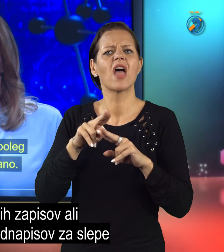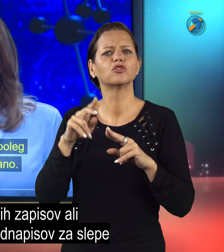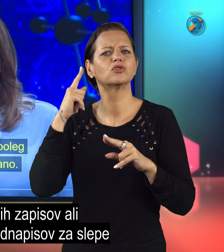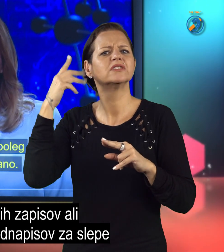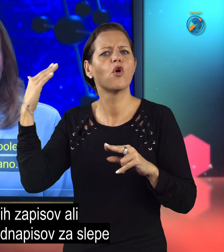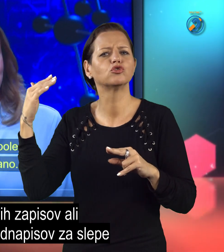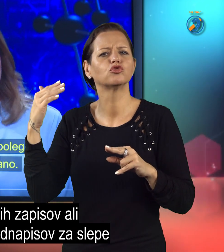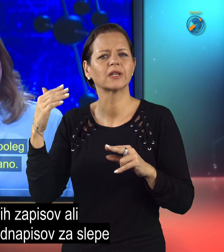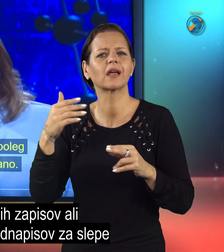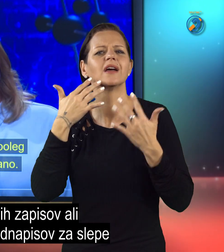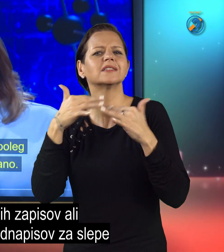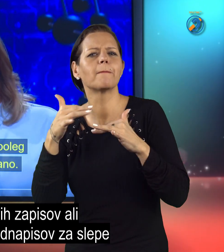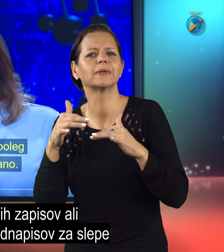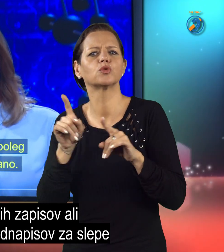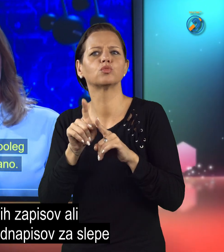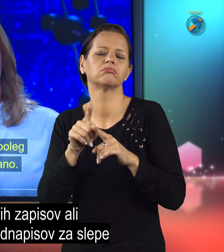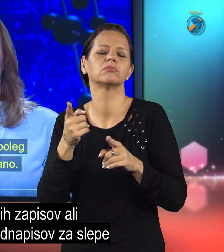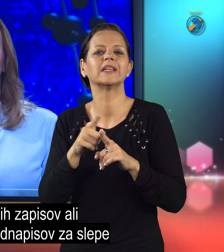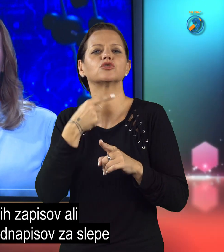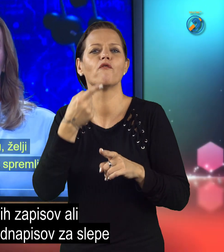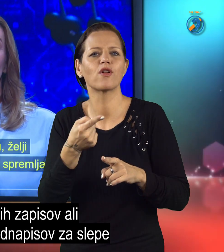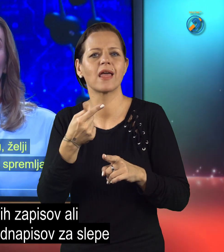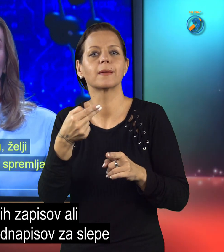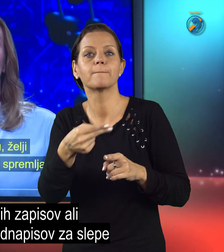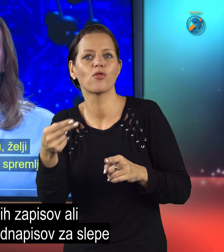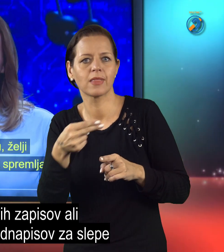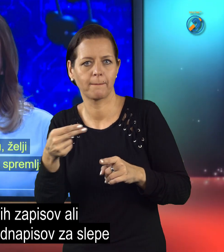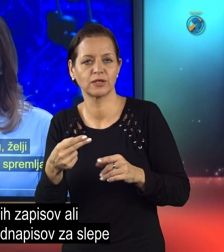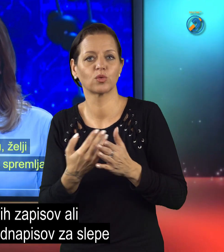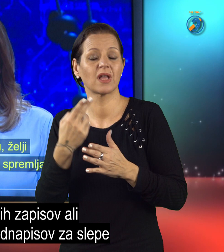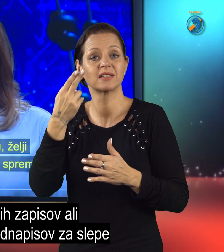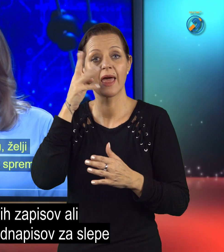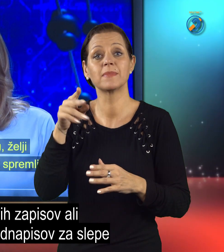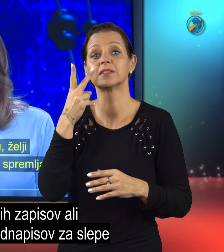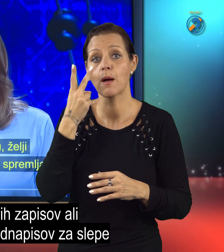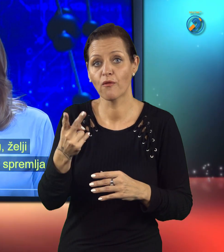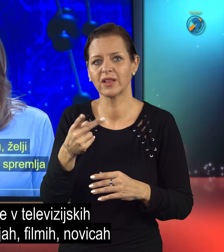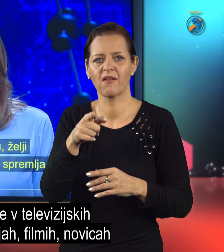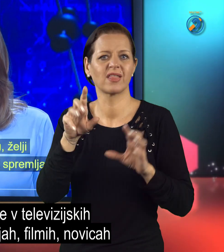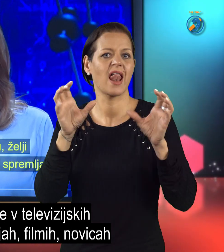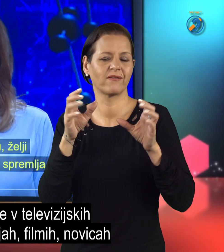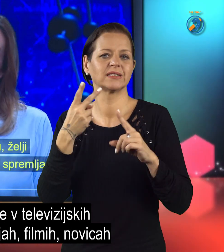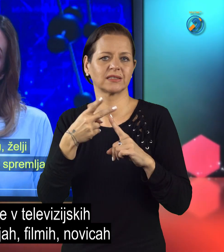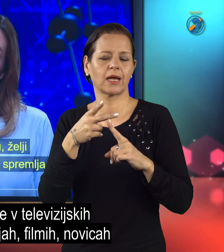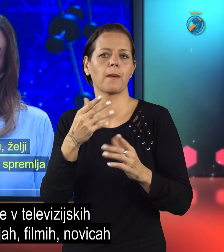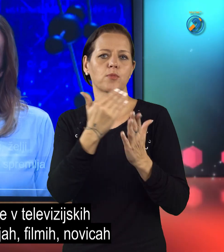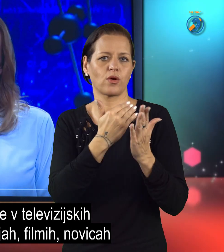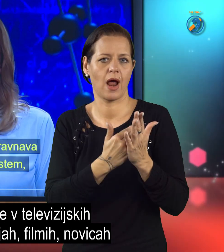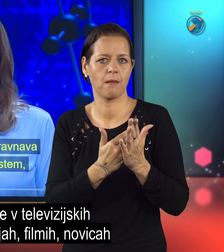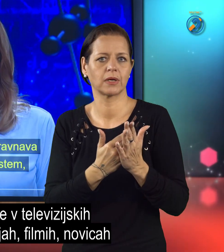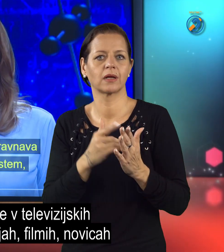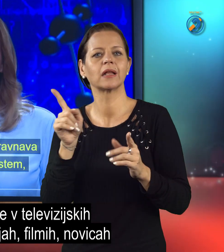Večzvočnih zapisov ali izgovorjenih podnapisov za slepe in slabovidne v televizijskih programih, serijah, filmih, novicah in